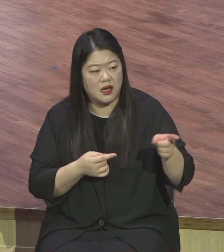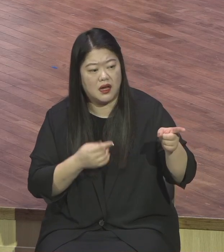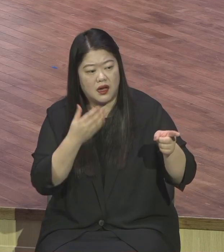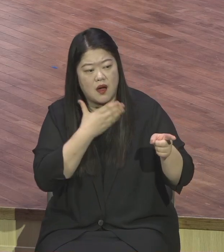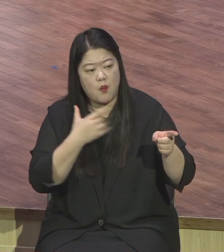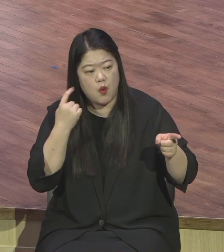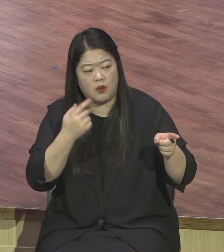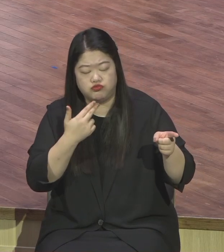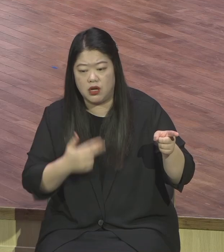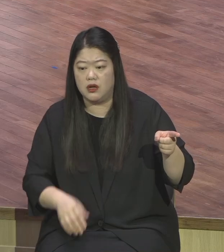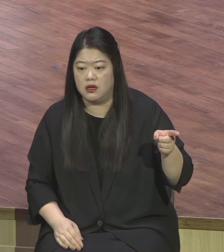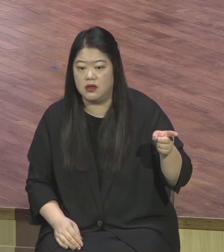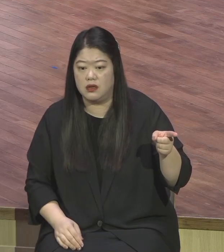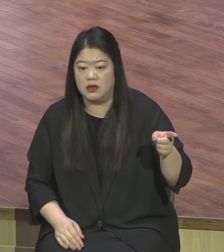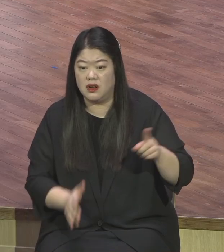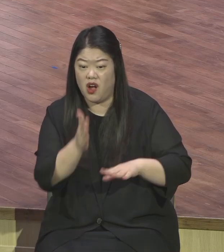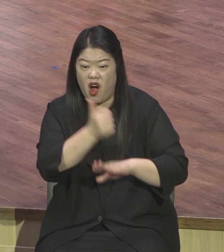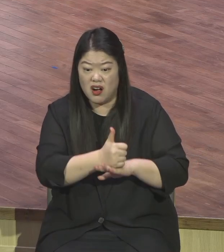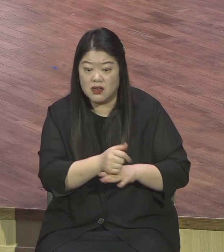멸망길로